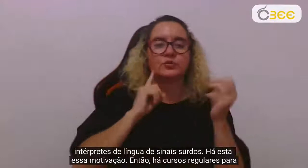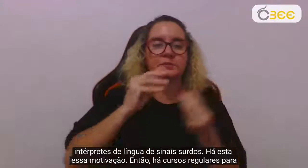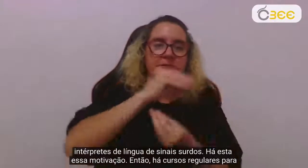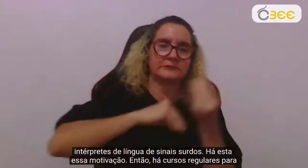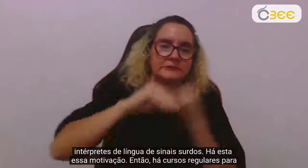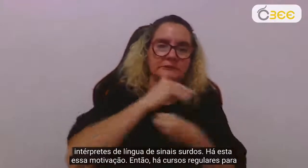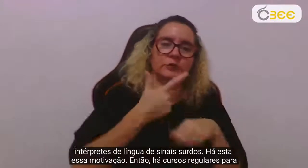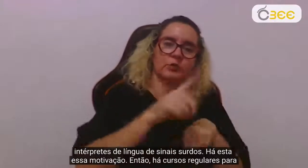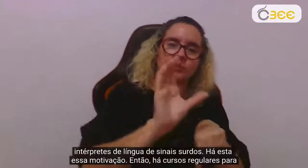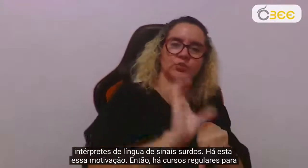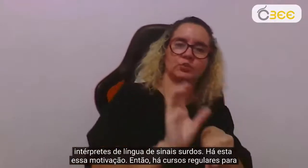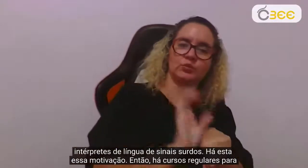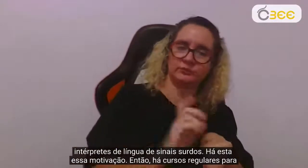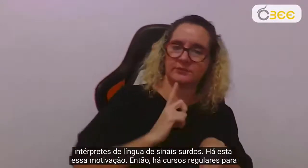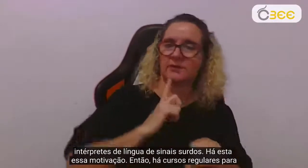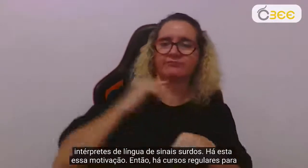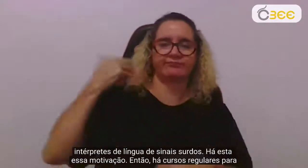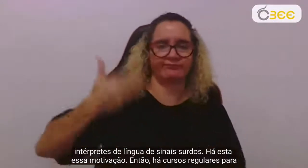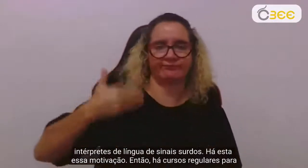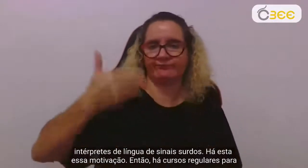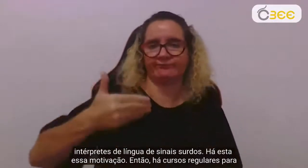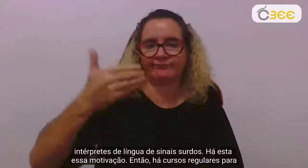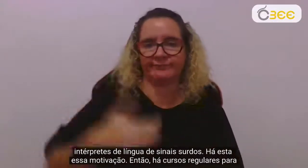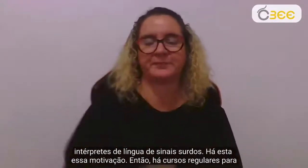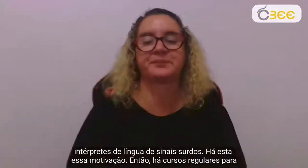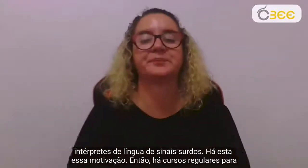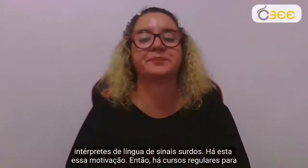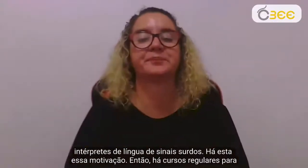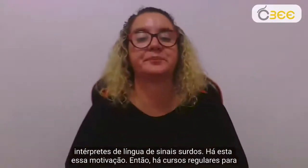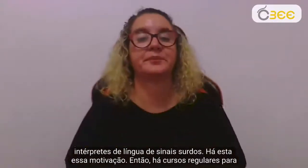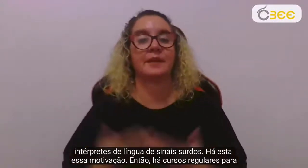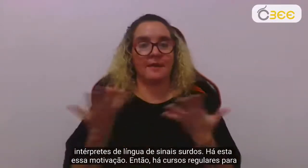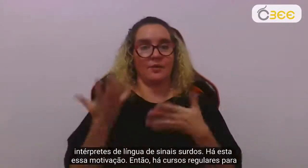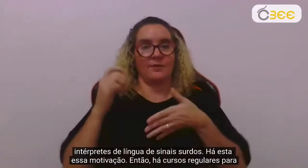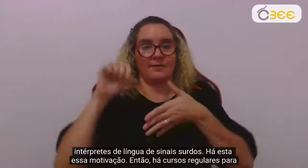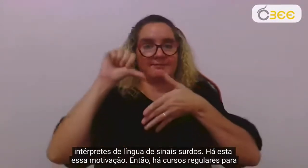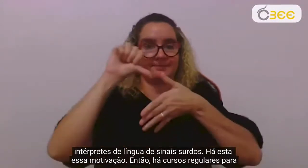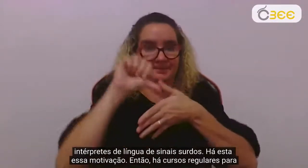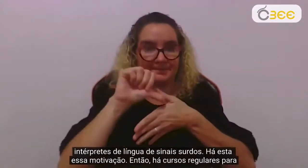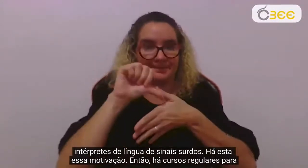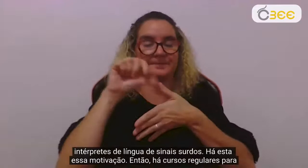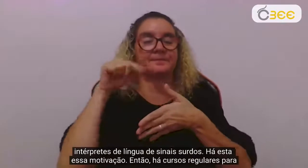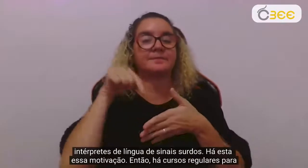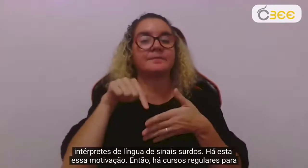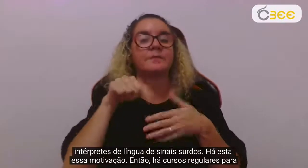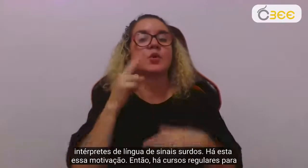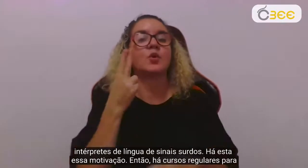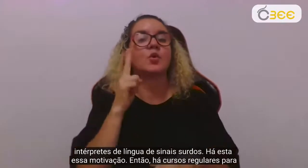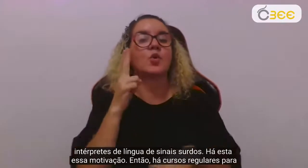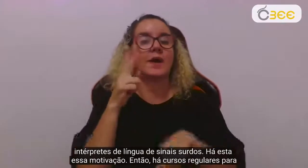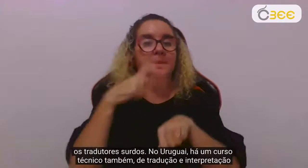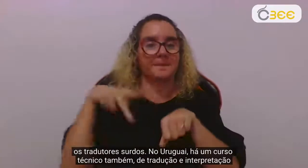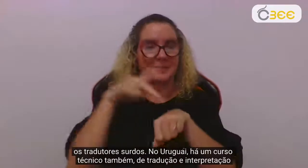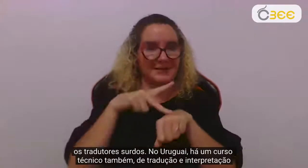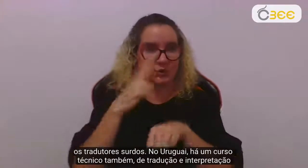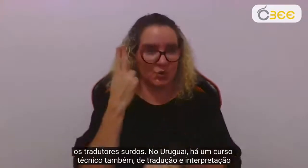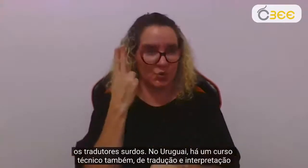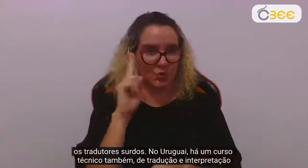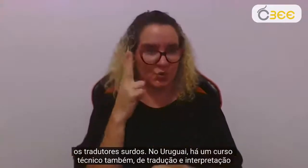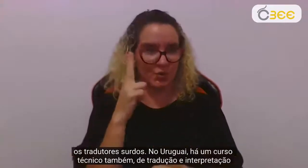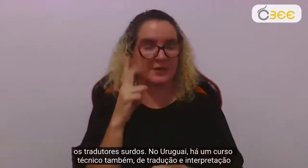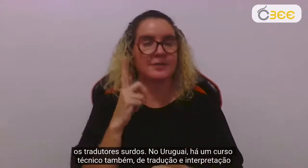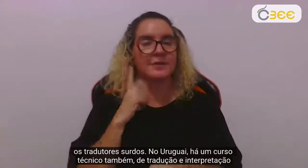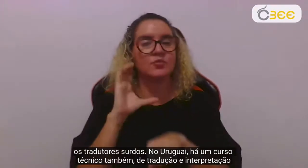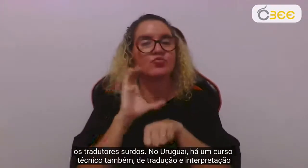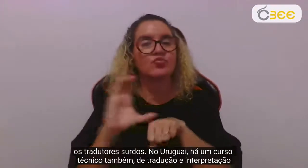sinais, surdos. Há essa motivação, então há cursos regulares para os